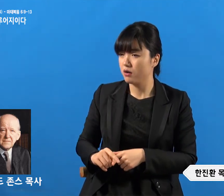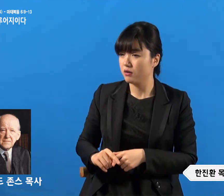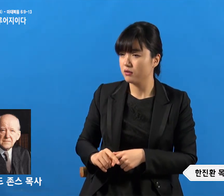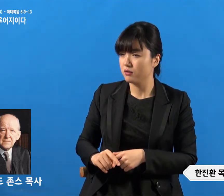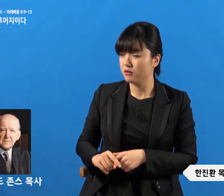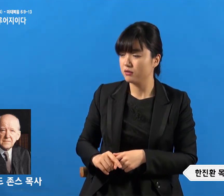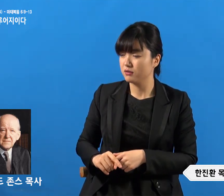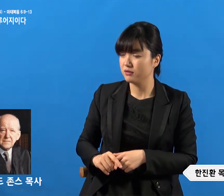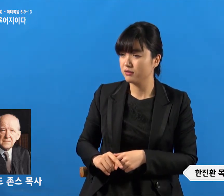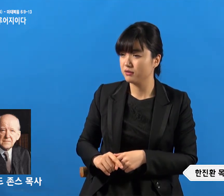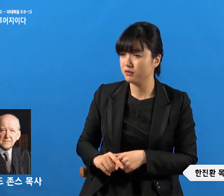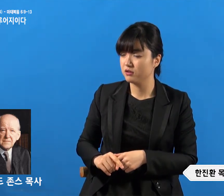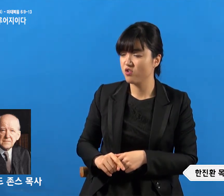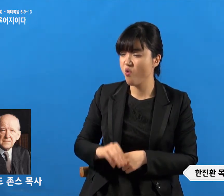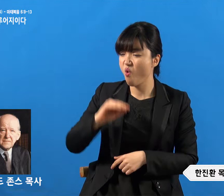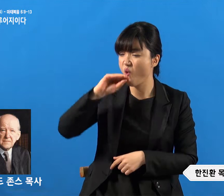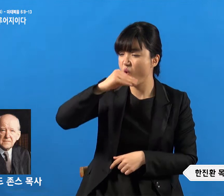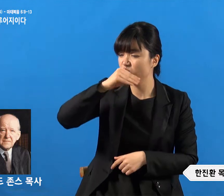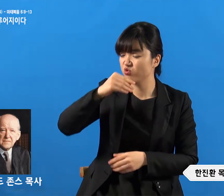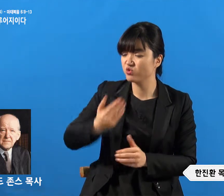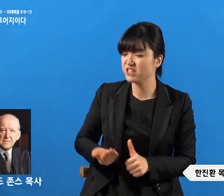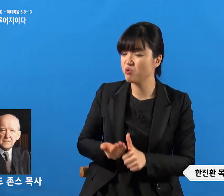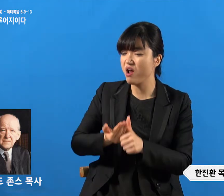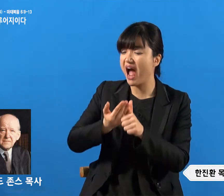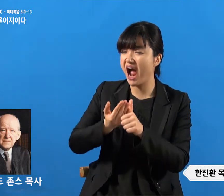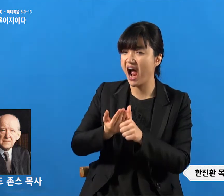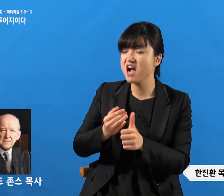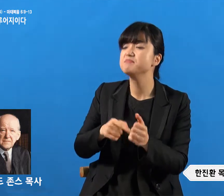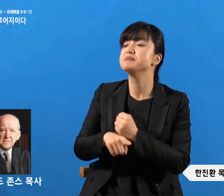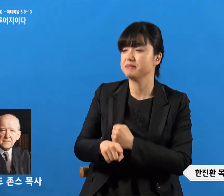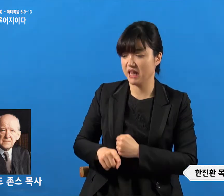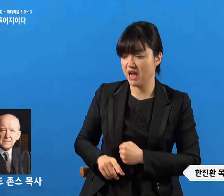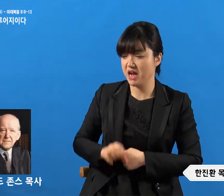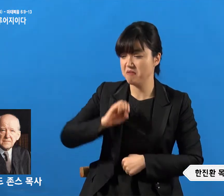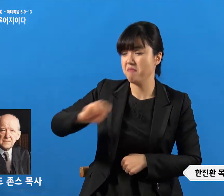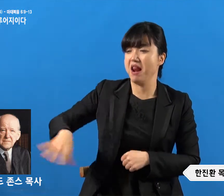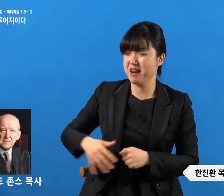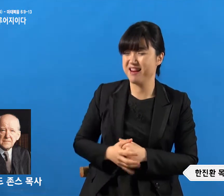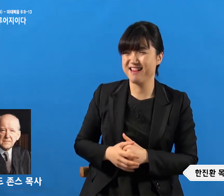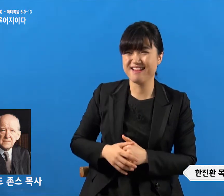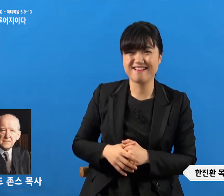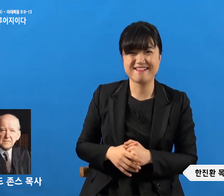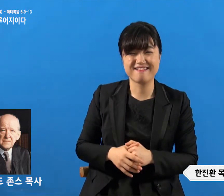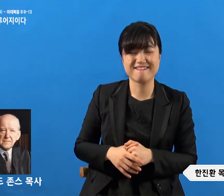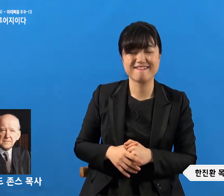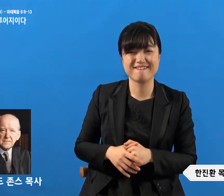the corn, 옥수수를 재배하라, 그런 뜻입니다.